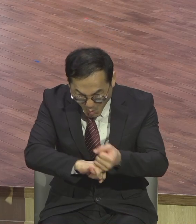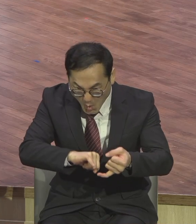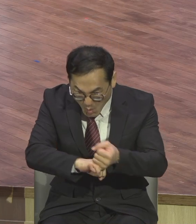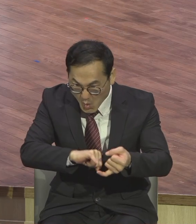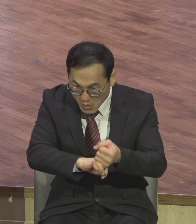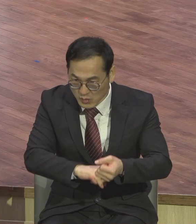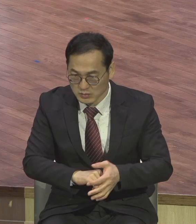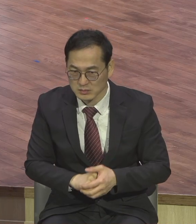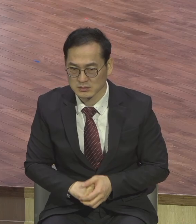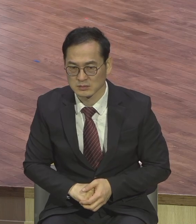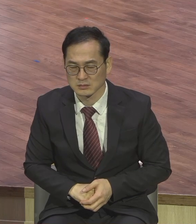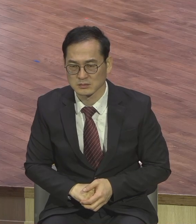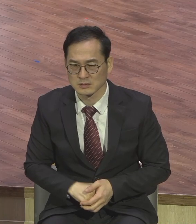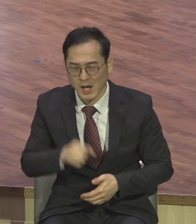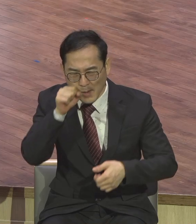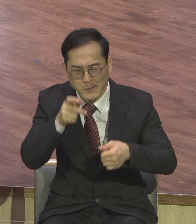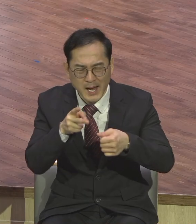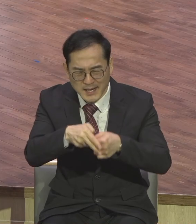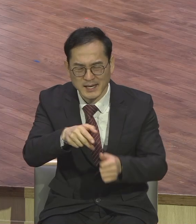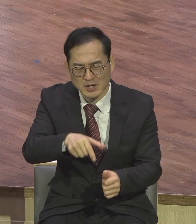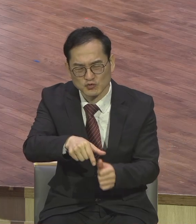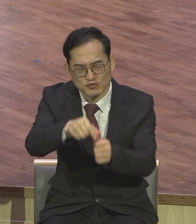할례가 구원의 조건이 아니고